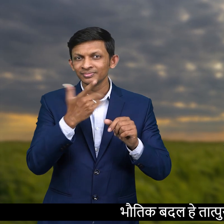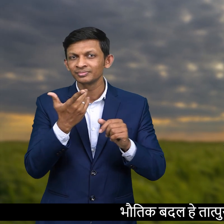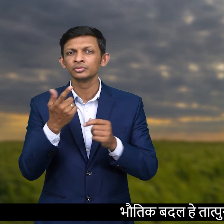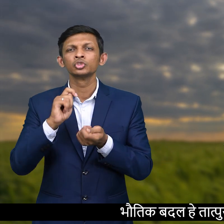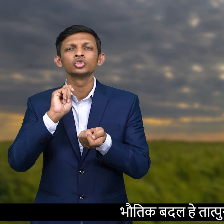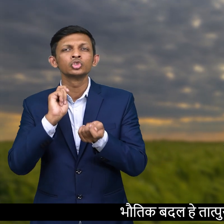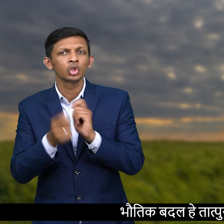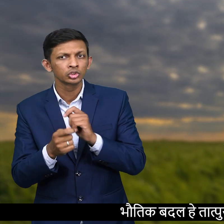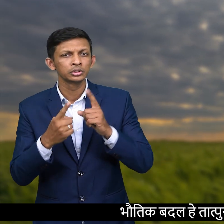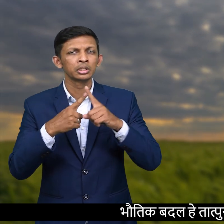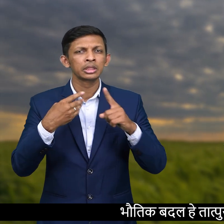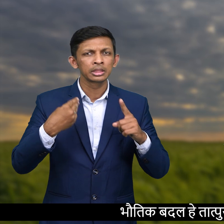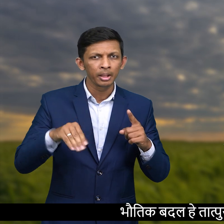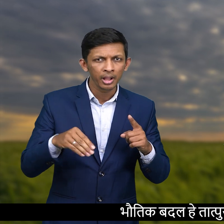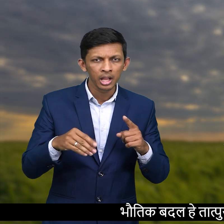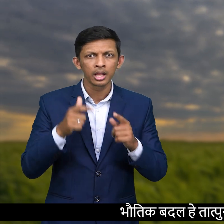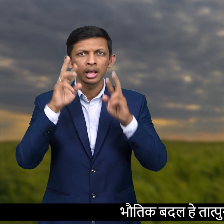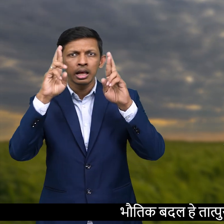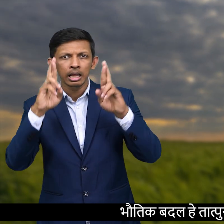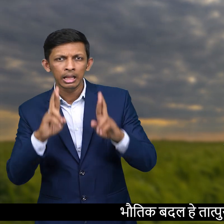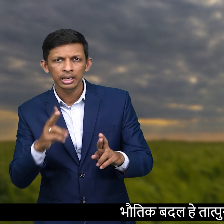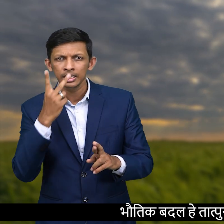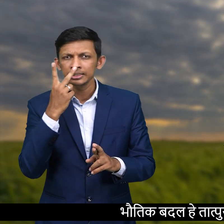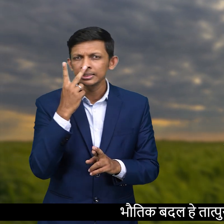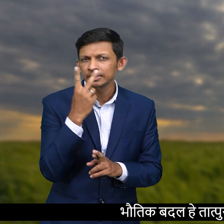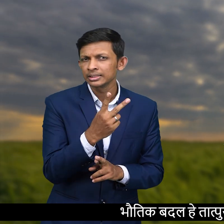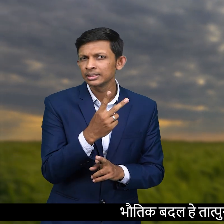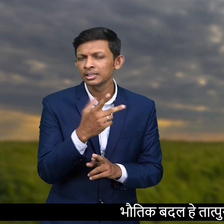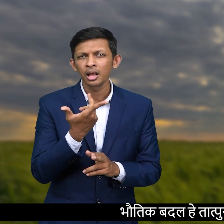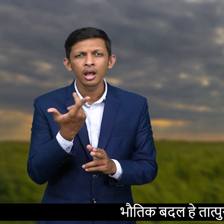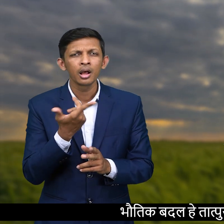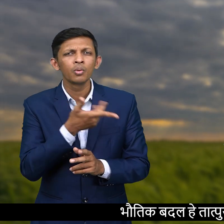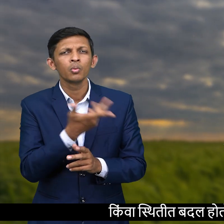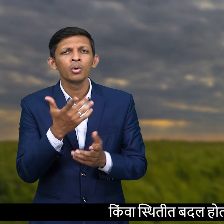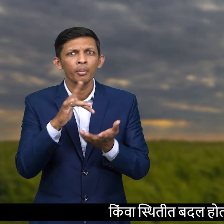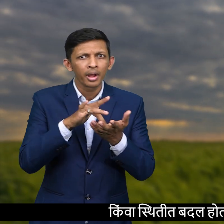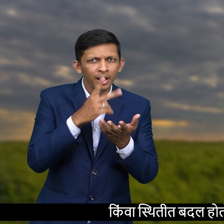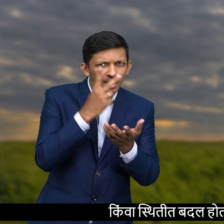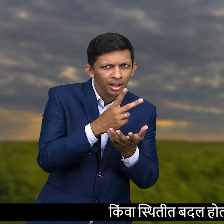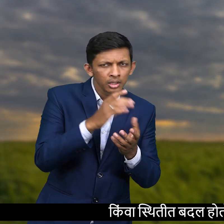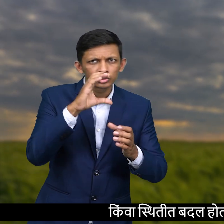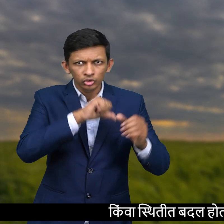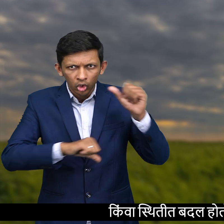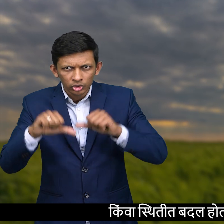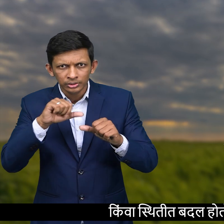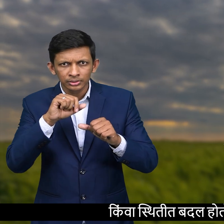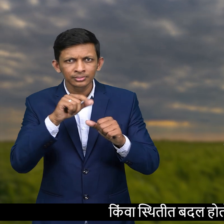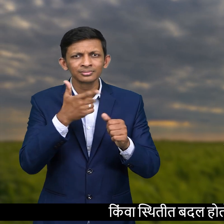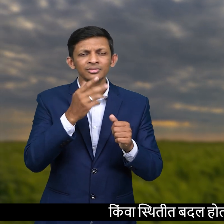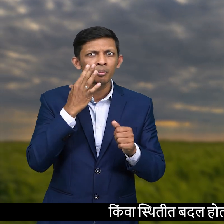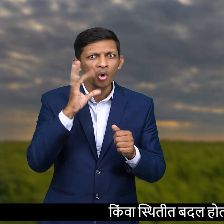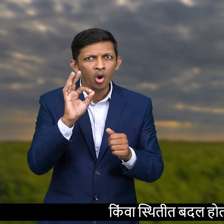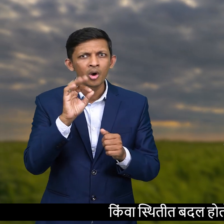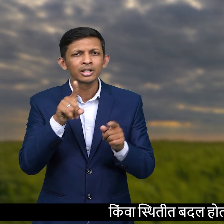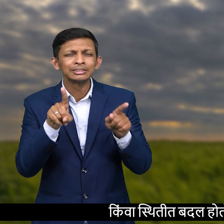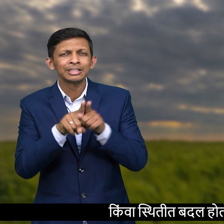भौतिक बदल हे तात्पुरते बदल आहेत, ज्यामुळे भौतिक स्वरूप किंवा स्थितीत बदल होतो,